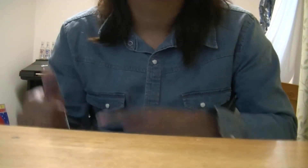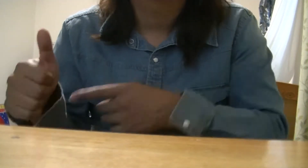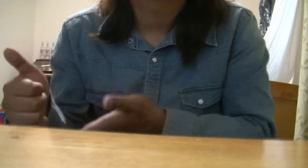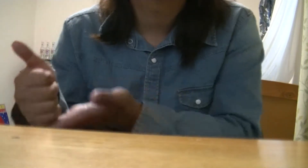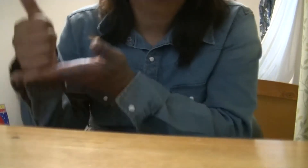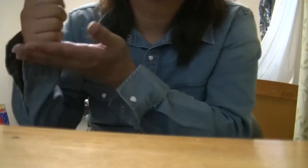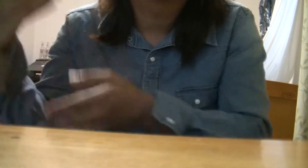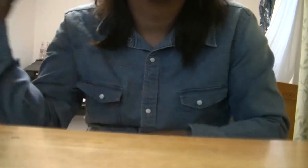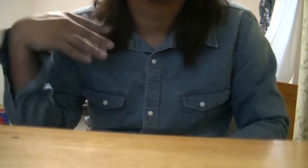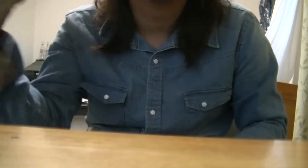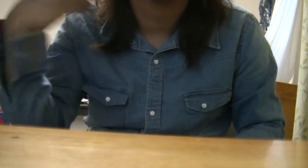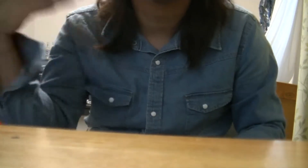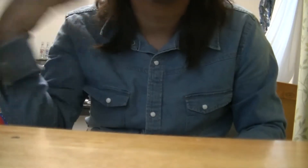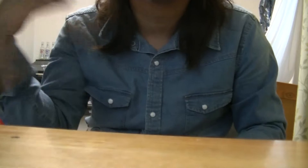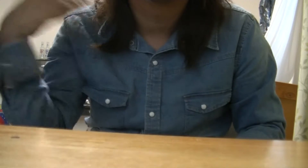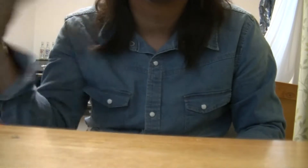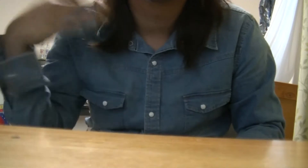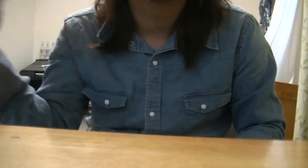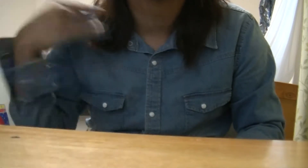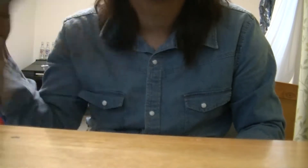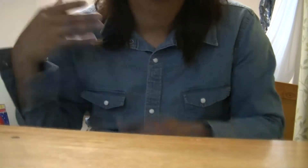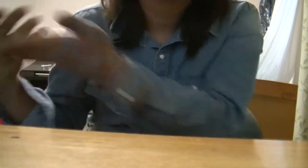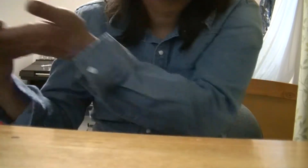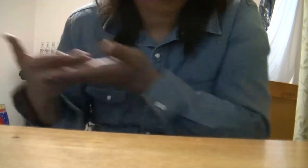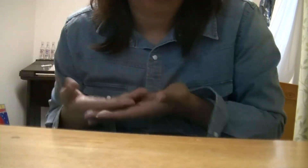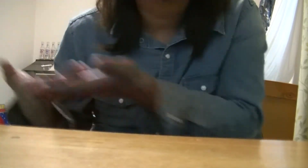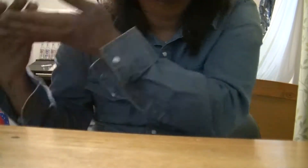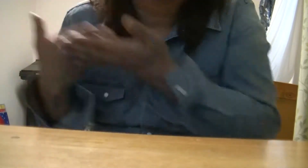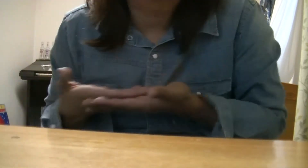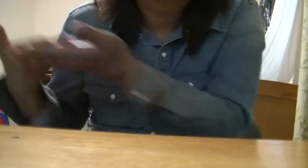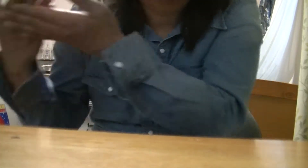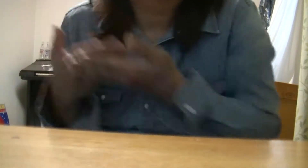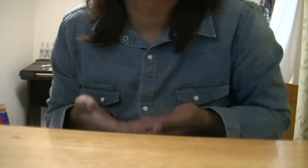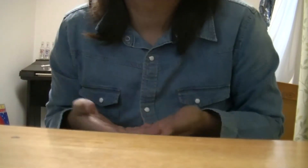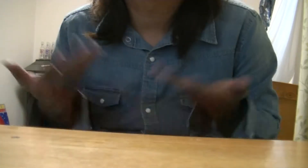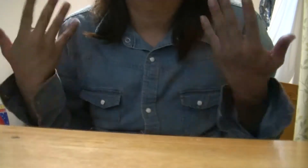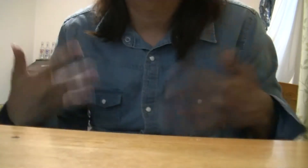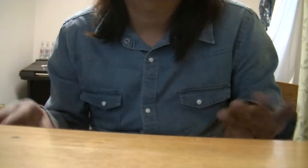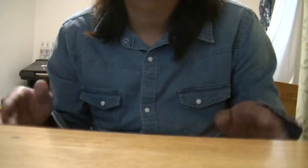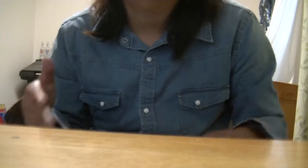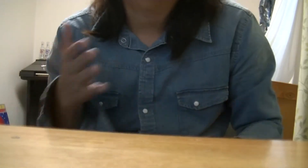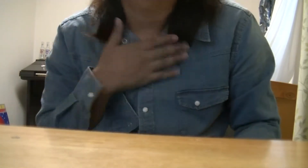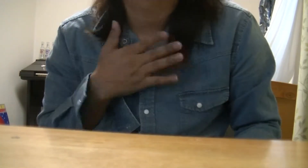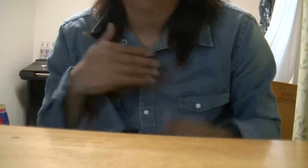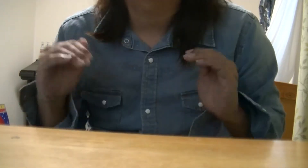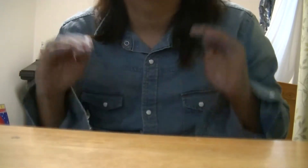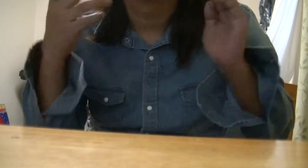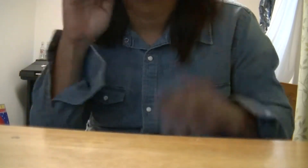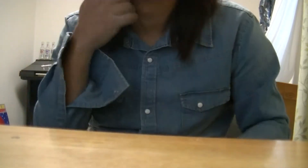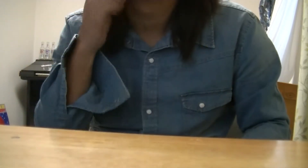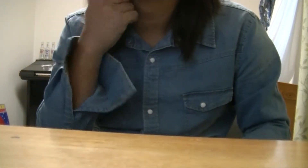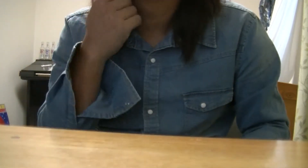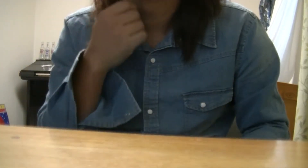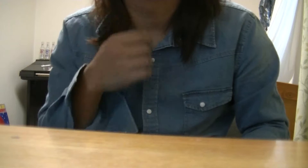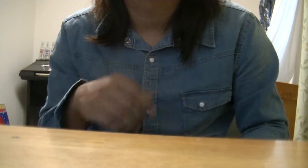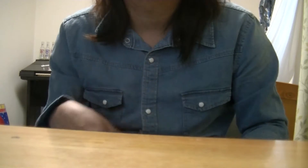れこれやれって仕事を押し付けるばっかりで、あんな上司と働いちゃって成長なんかできないですよ。学生時代だ